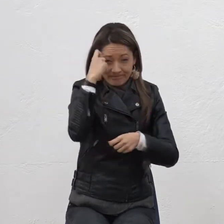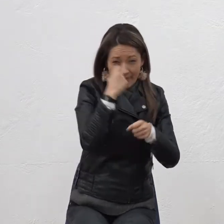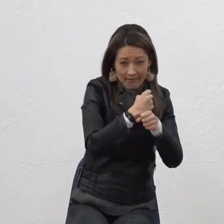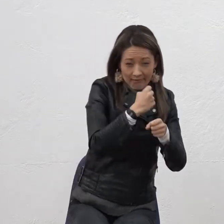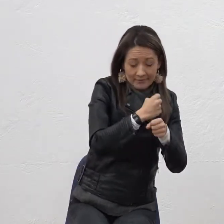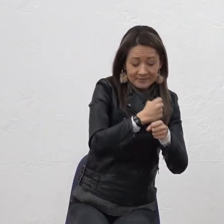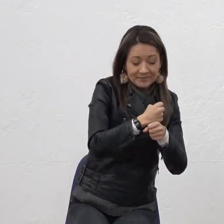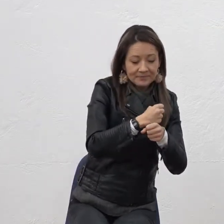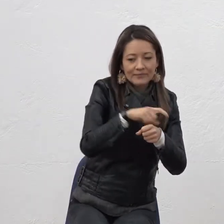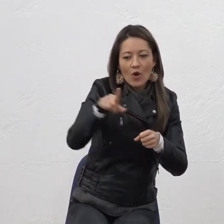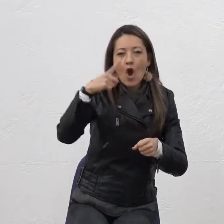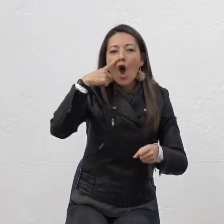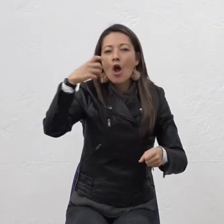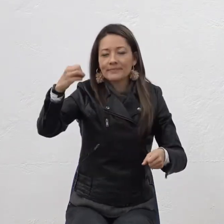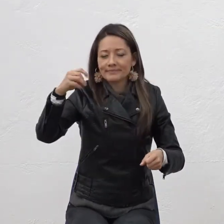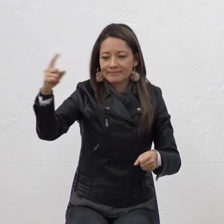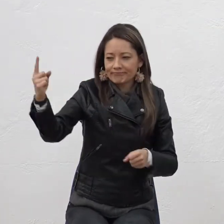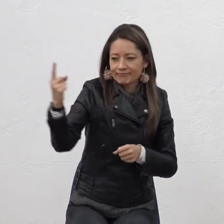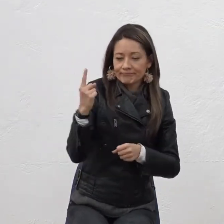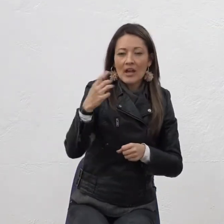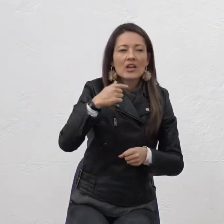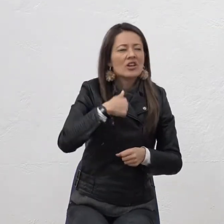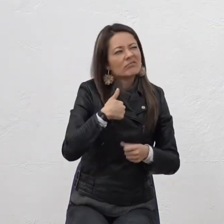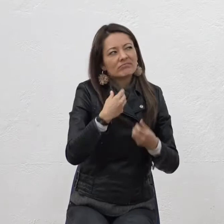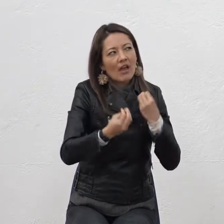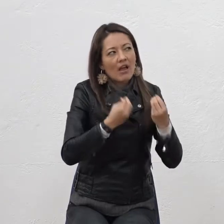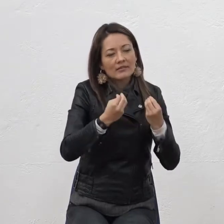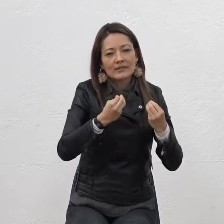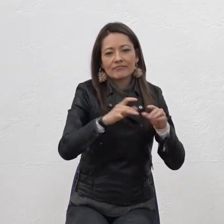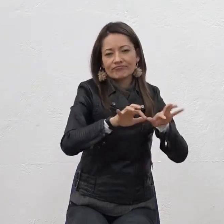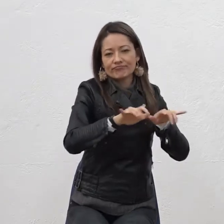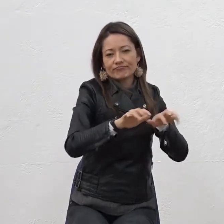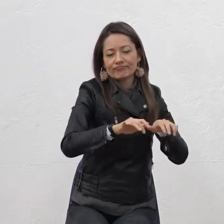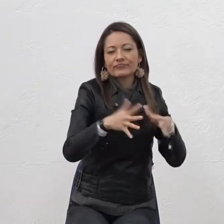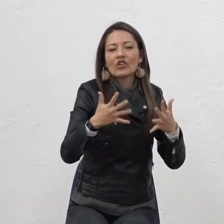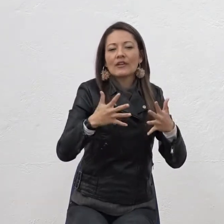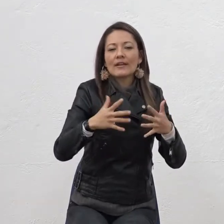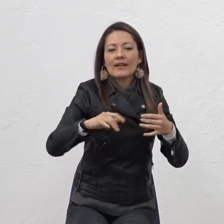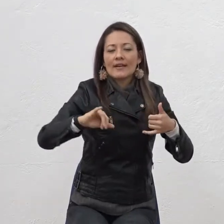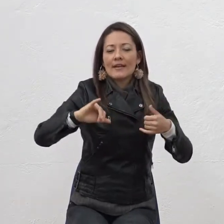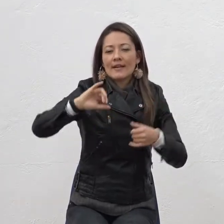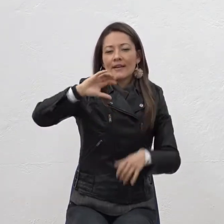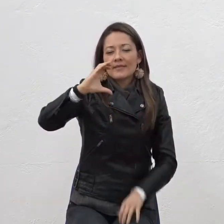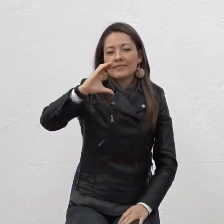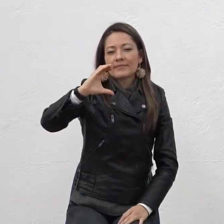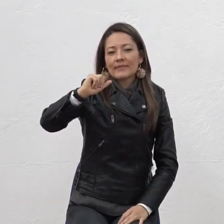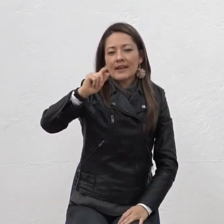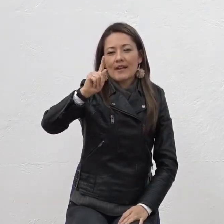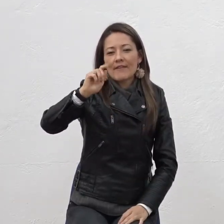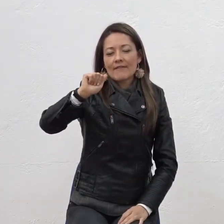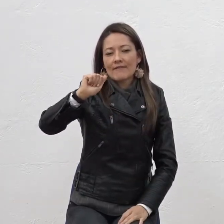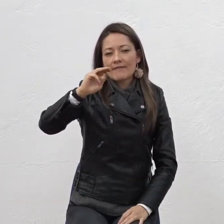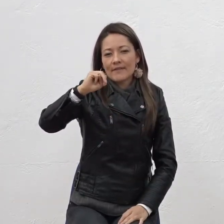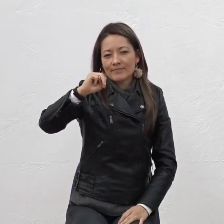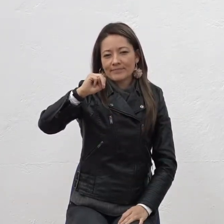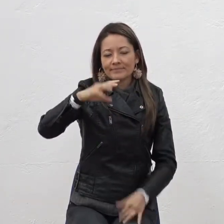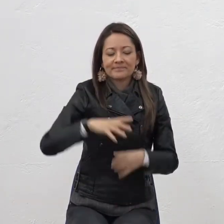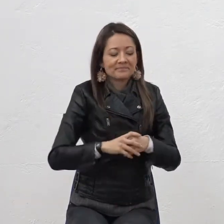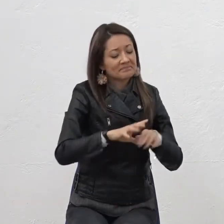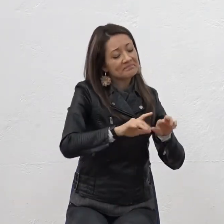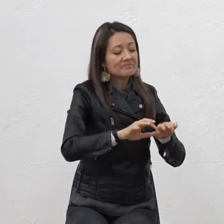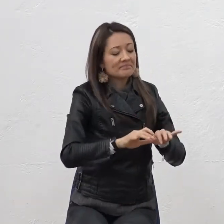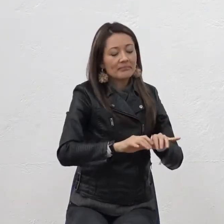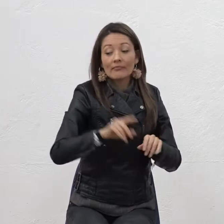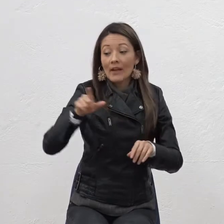trabajando, era un chico, yo era cajera de Cafán en ese tiempo, y el empacador